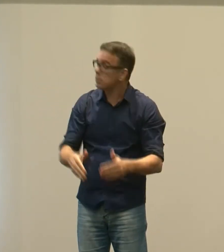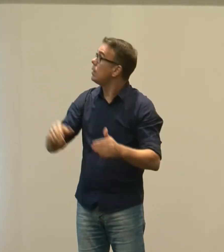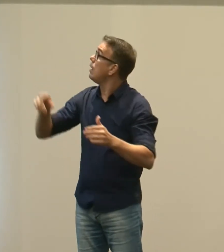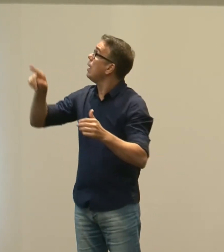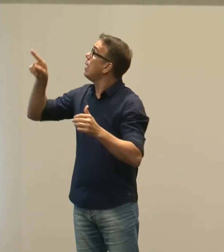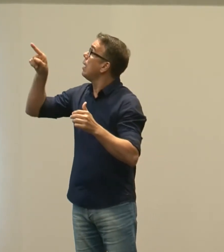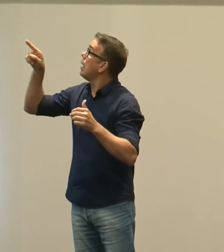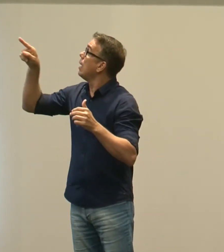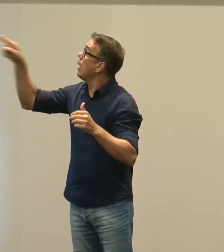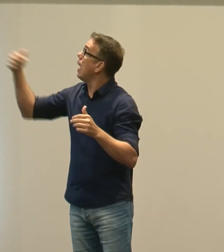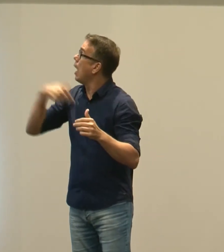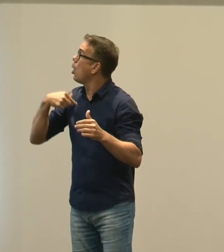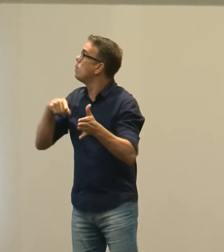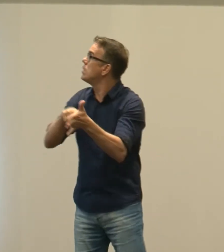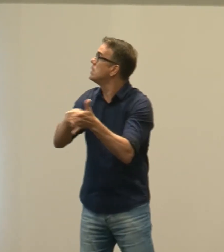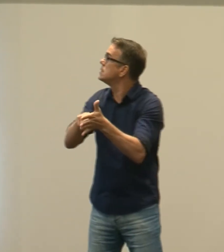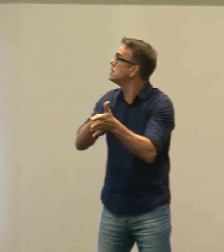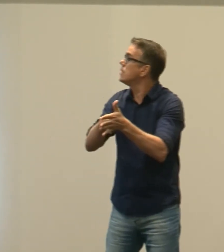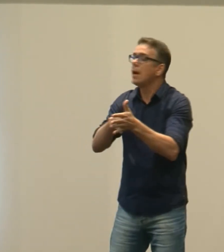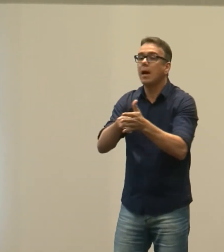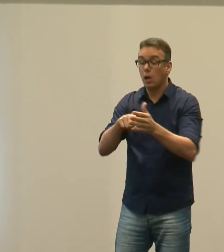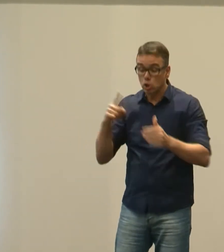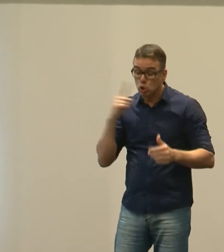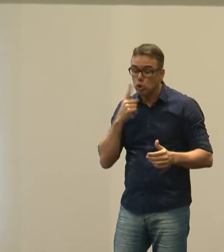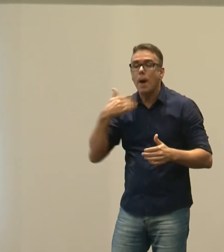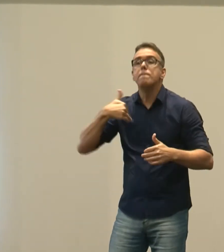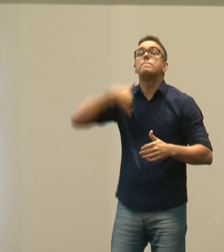Bom, os meus objetivos específicos são os seguintes. Pretendo